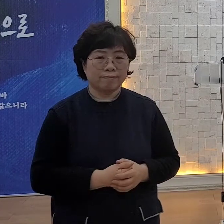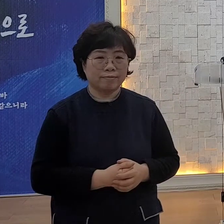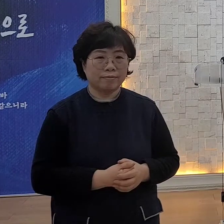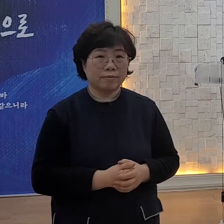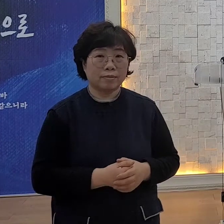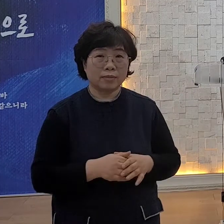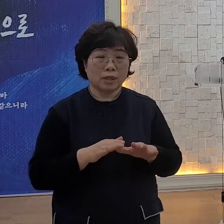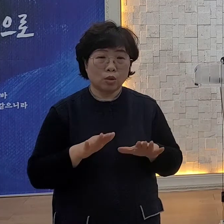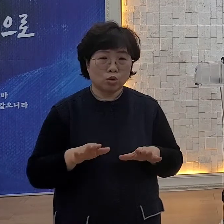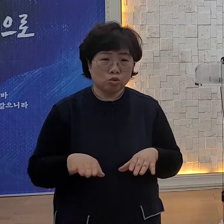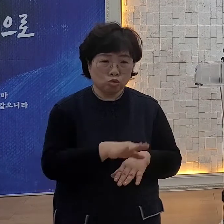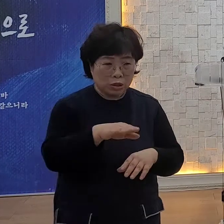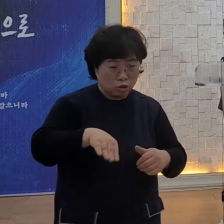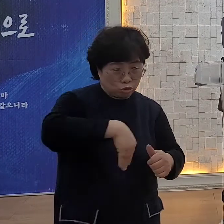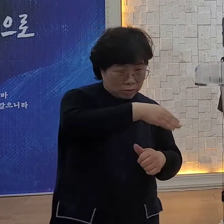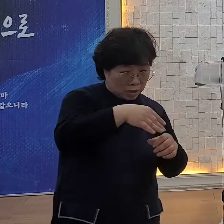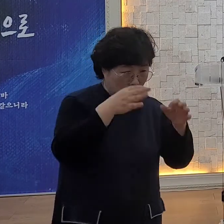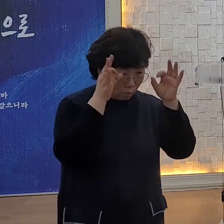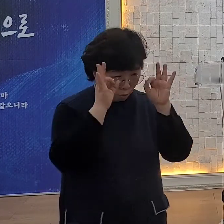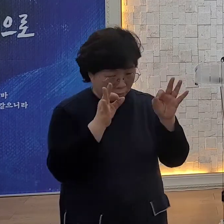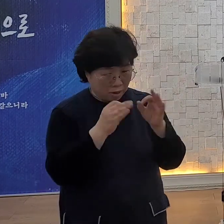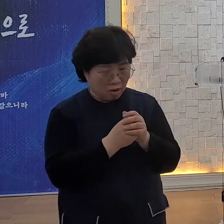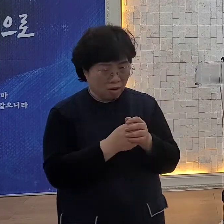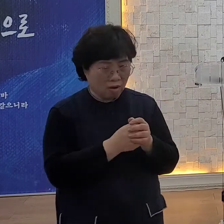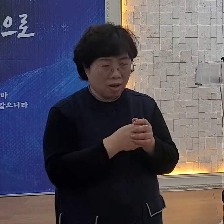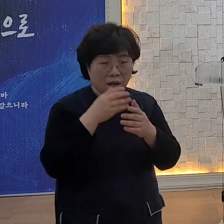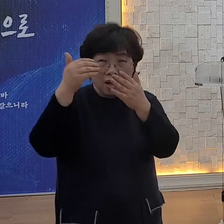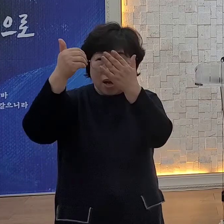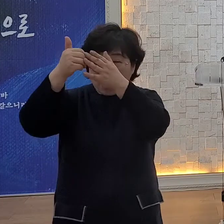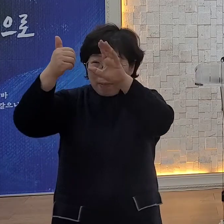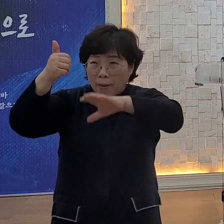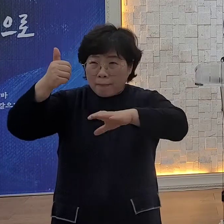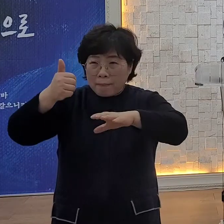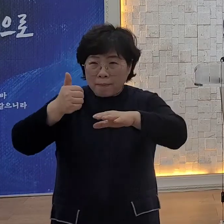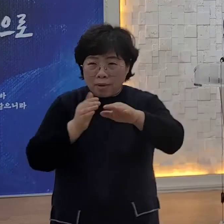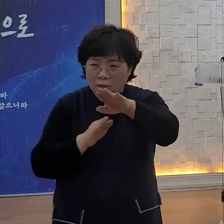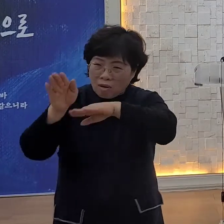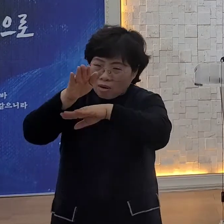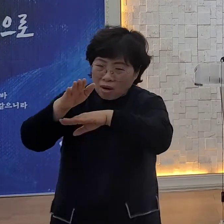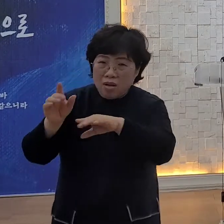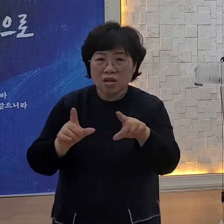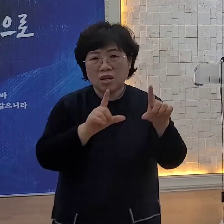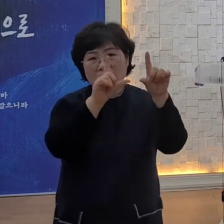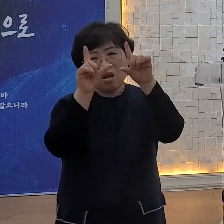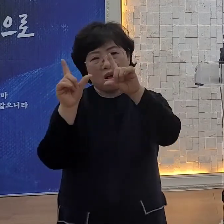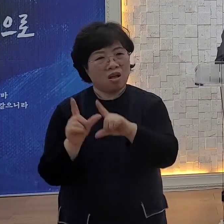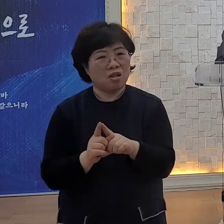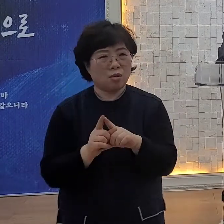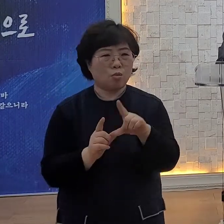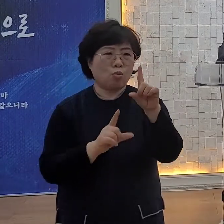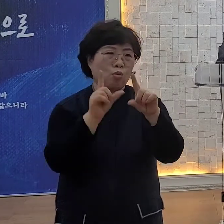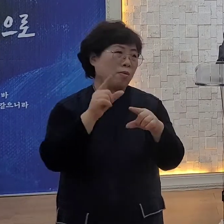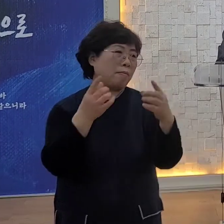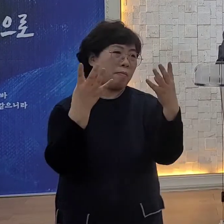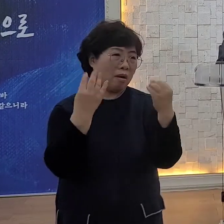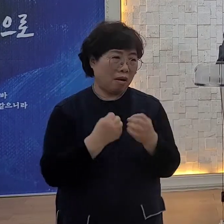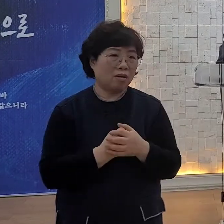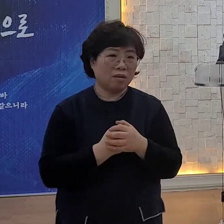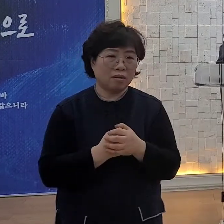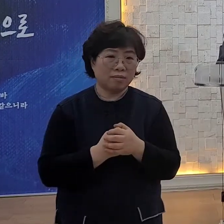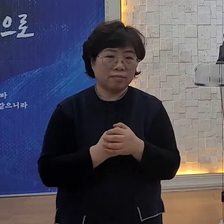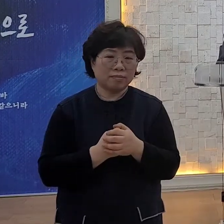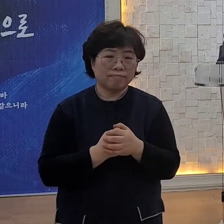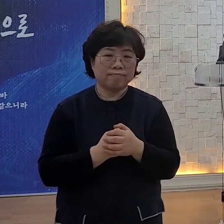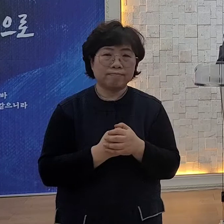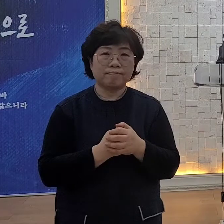여러분 오늘 우리 주변을 돌아보면 우리가 하나님 앞에 이렇게 순리를 저버리고 영리로 나아가는 일들이